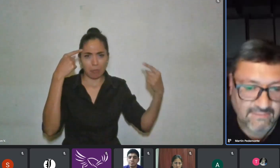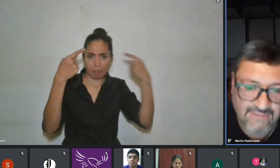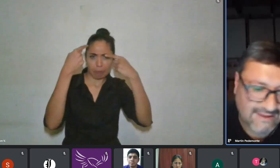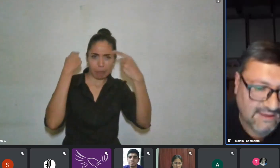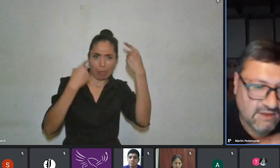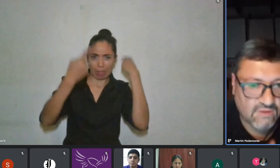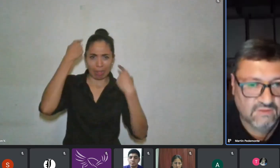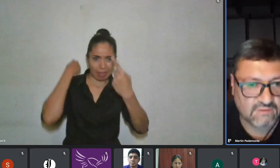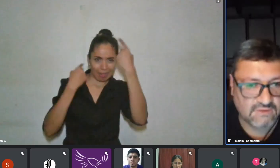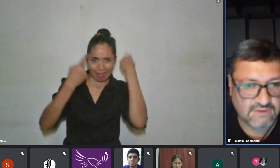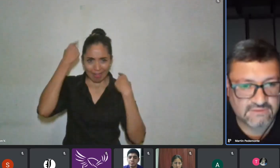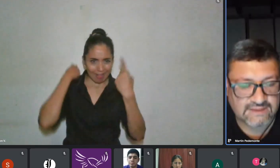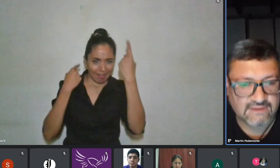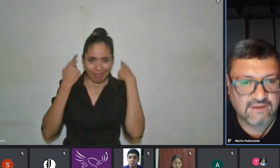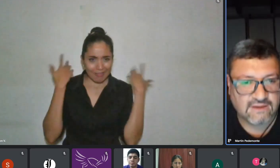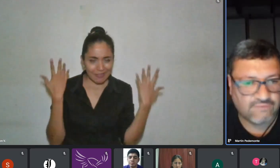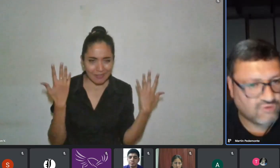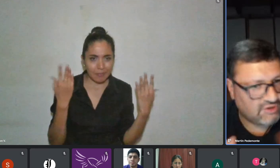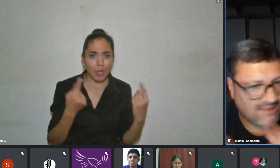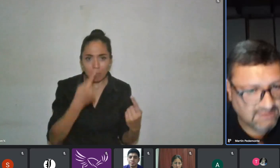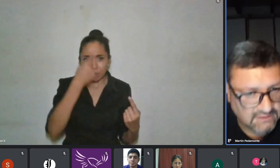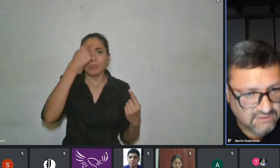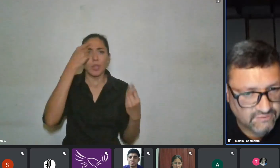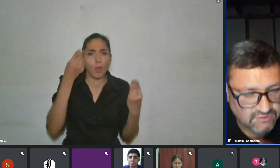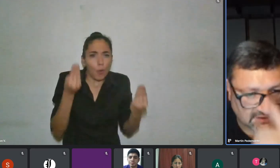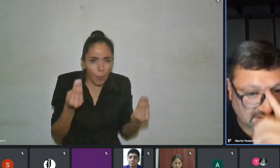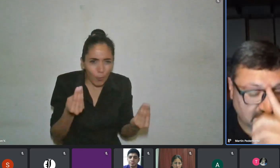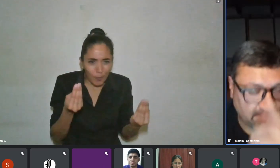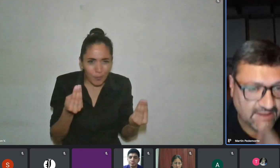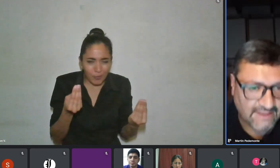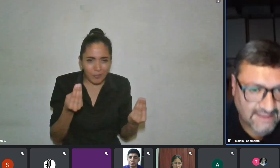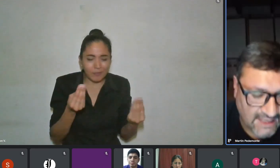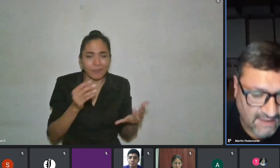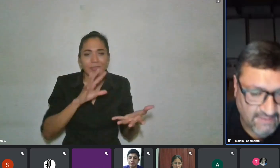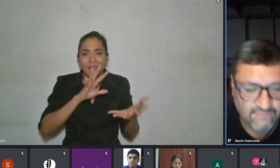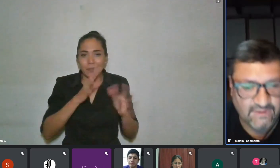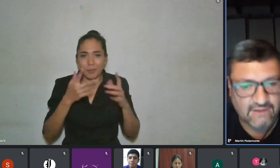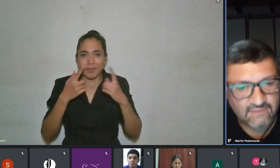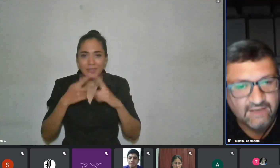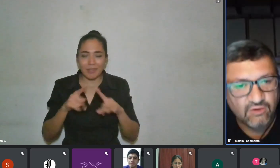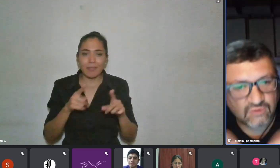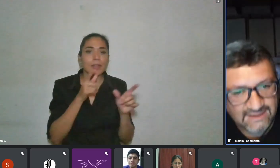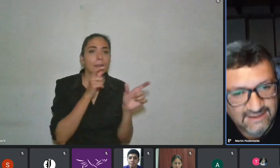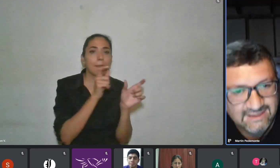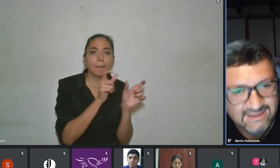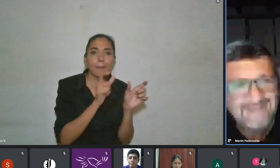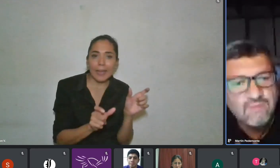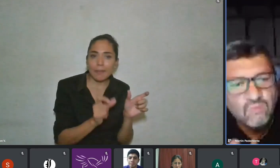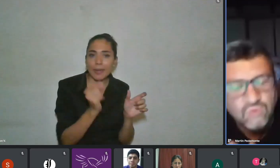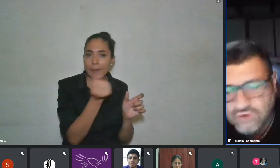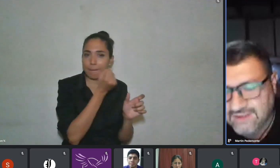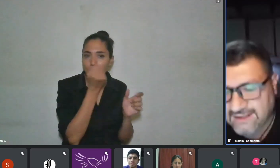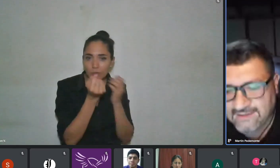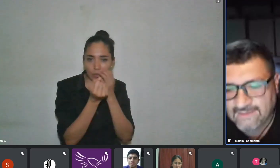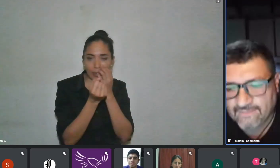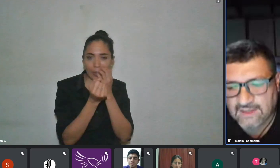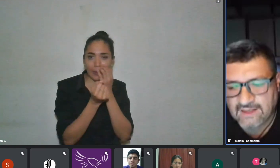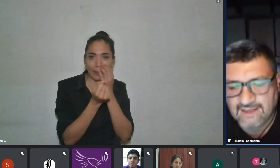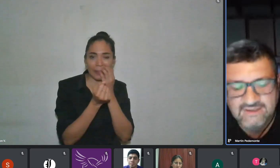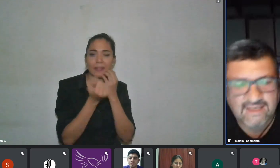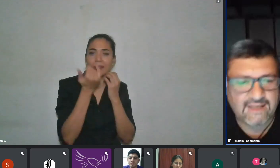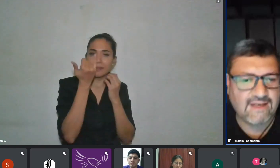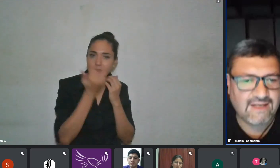por lectura barrido. O sea, funciona distinto, funciona a través de palabras claves, aglutina, tiene mucho